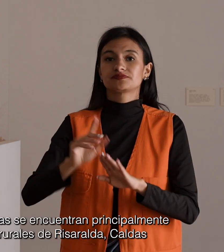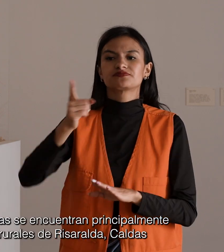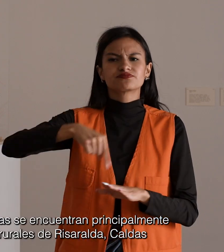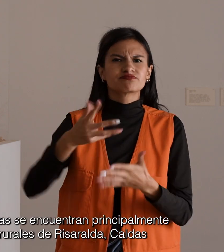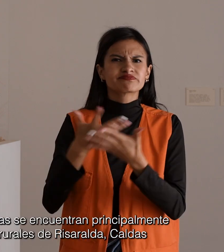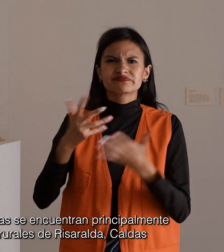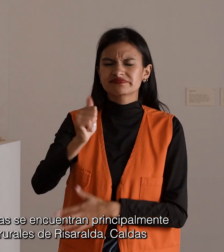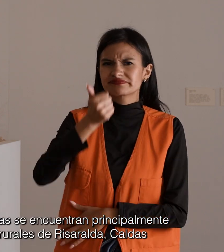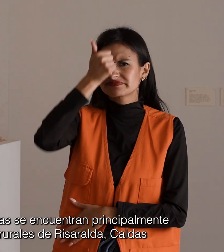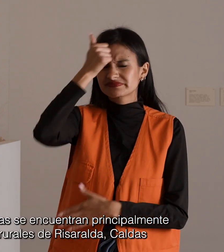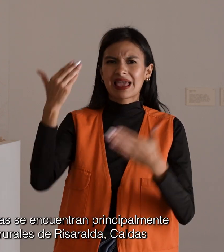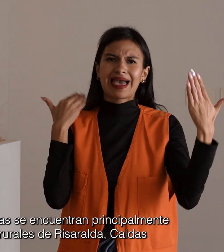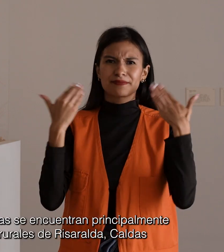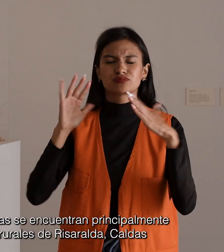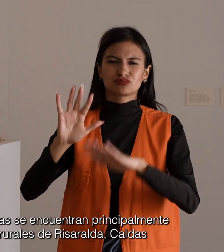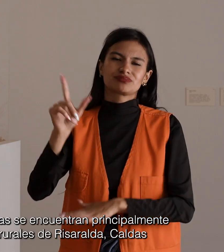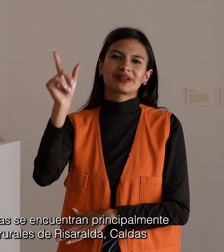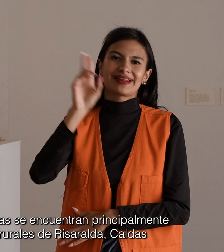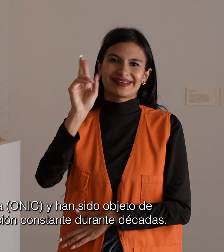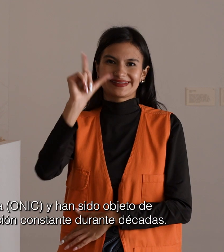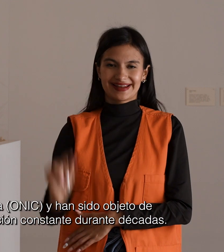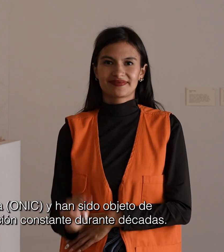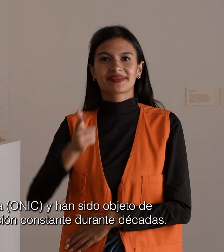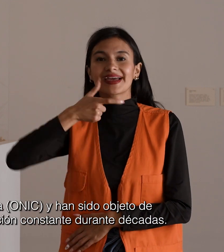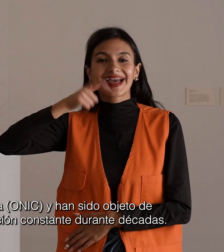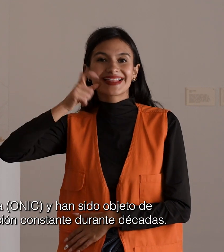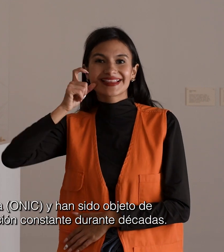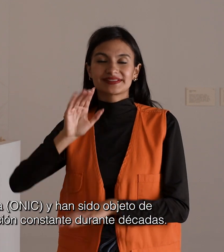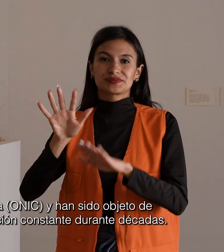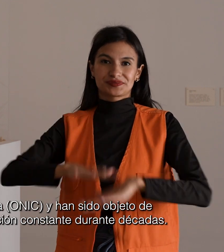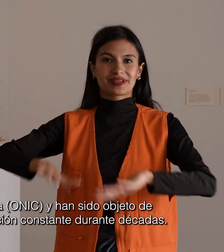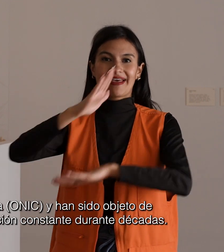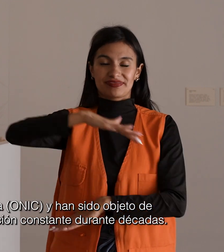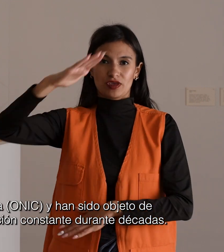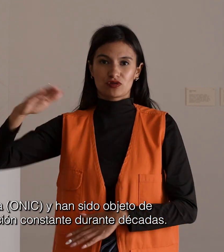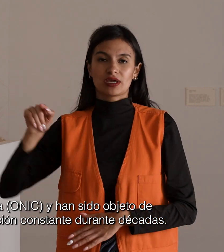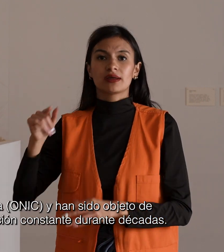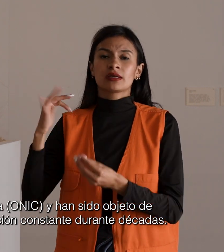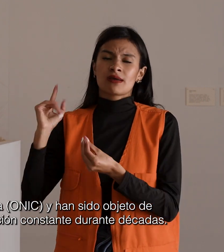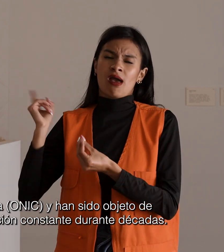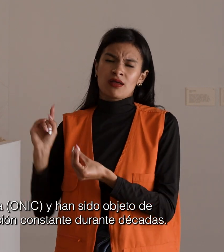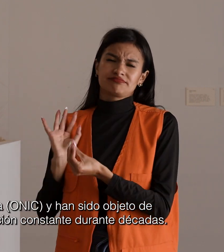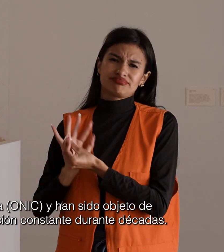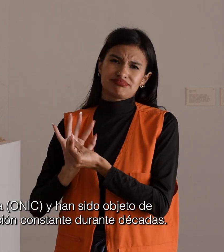principalmente en áreas Rurales de risaralda caldas y Antioquia y han sido objeto de una persecución constante durante décadas